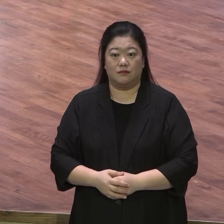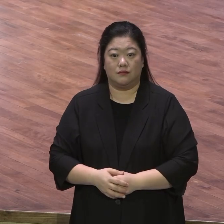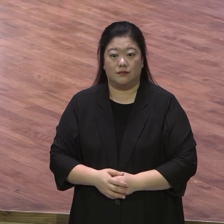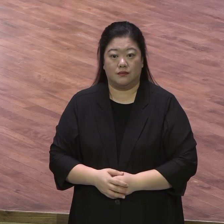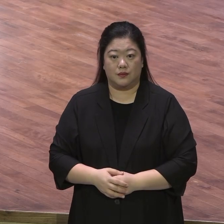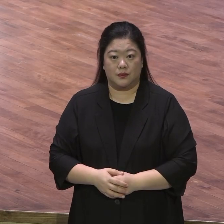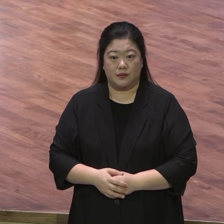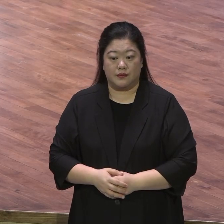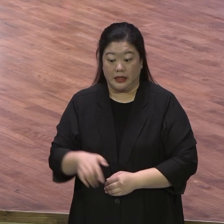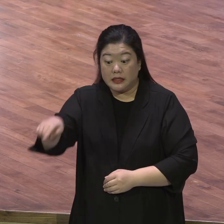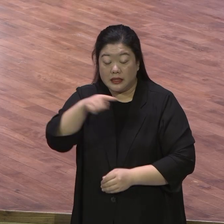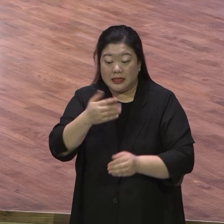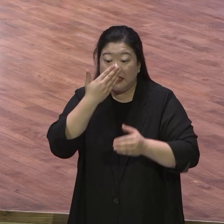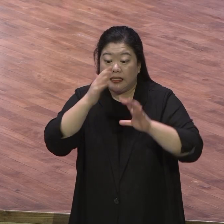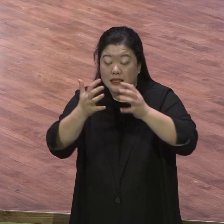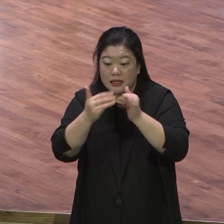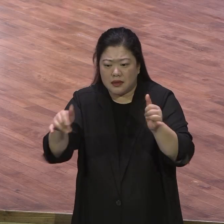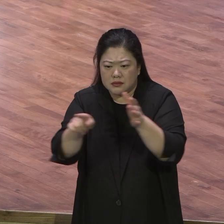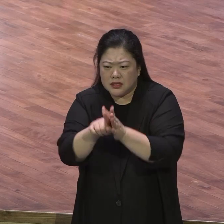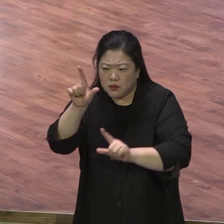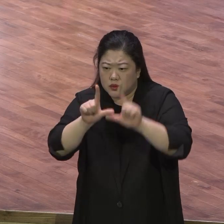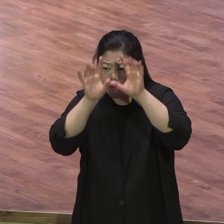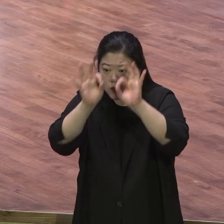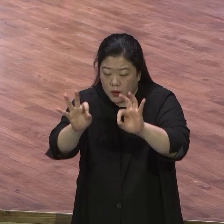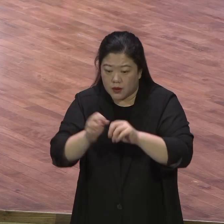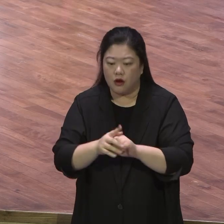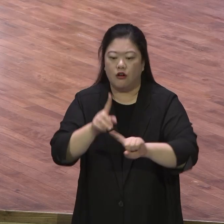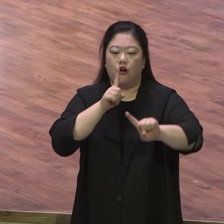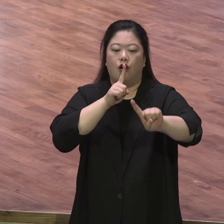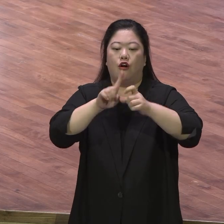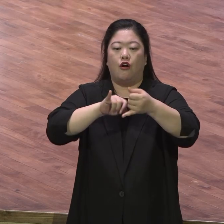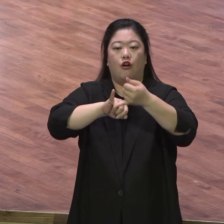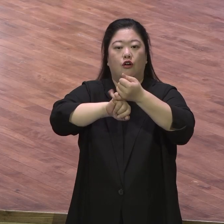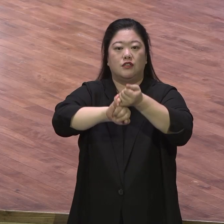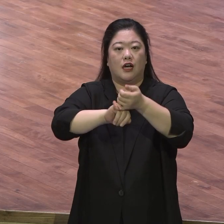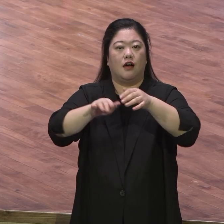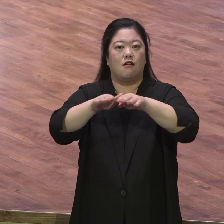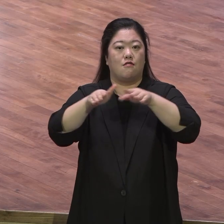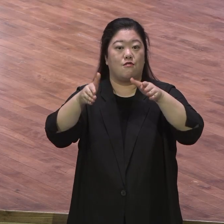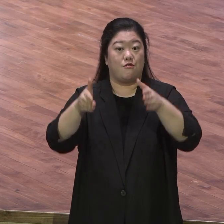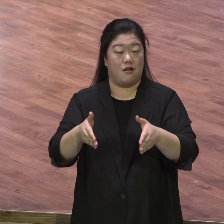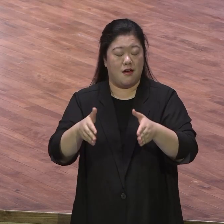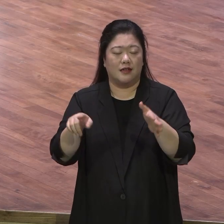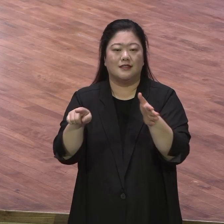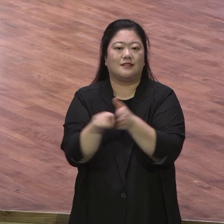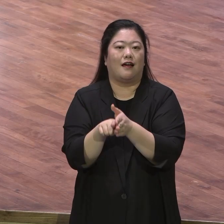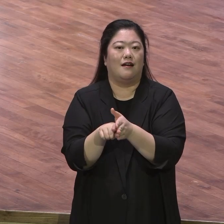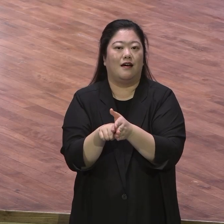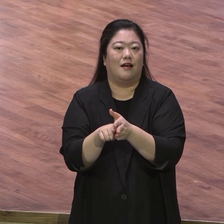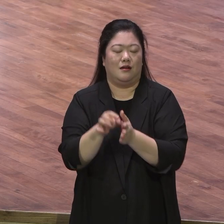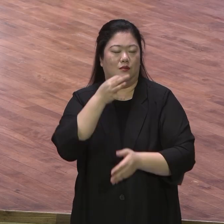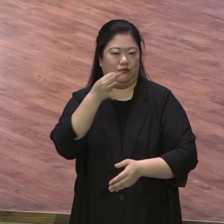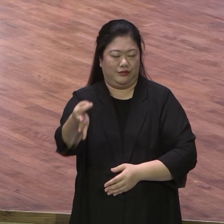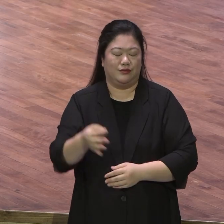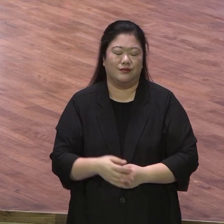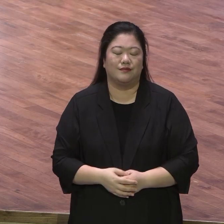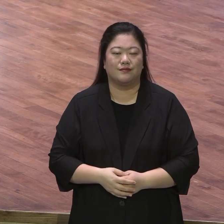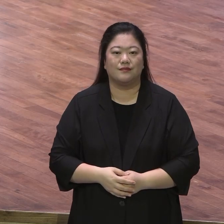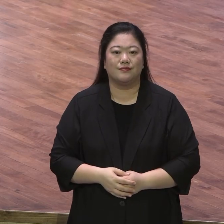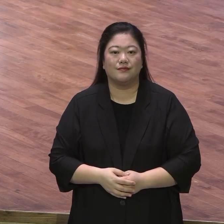은약괴를 따르는 은약괴의 신앙이다. 그렇게 말을 합니다. 은약괴의 신앙.